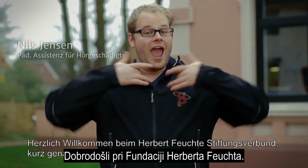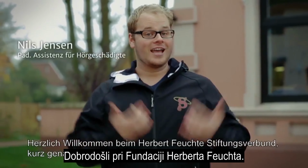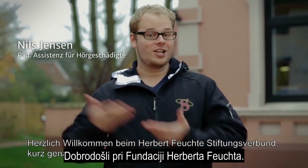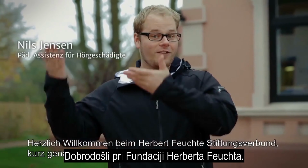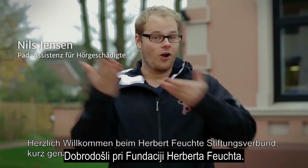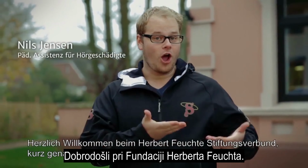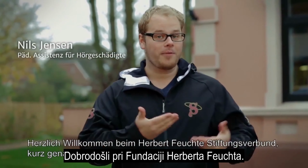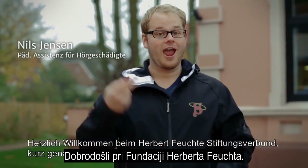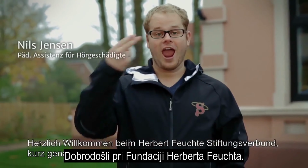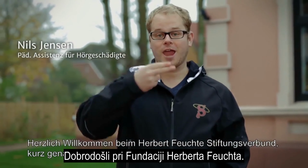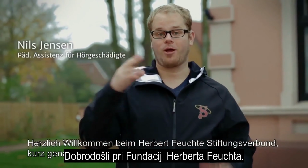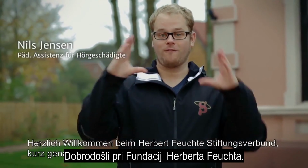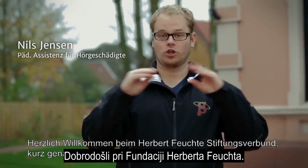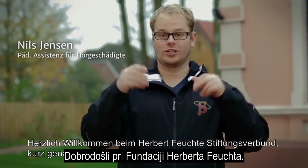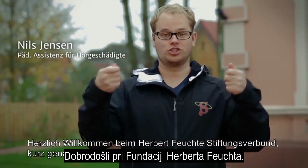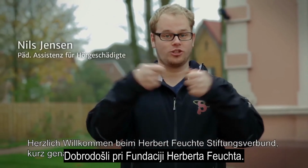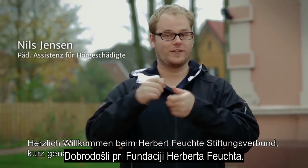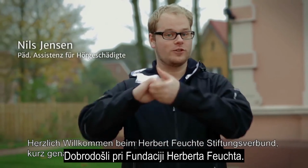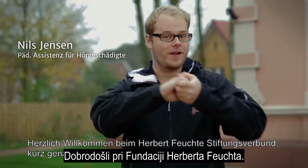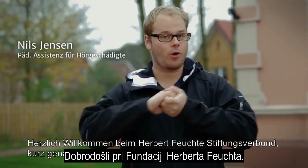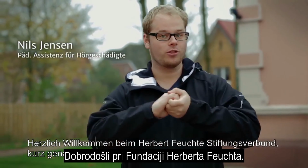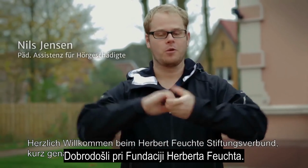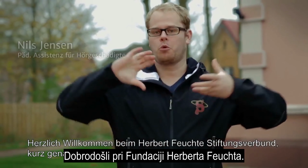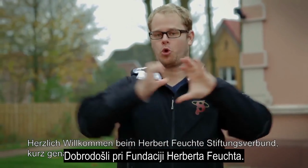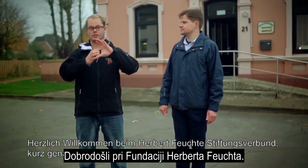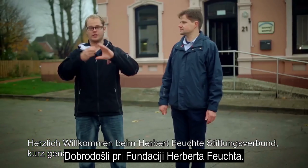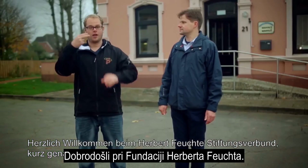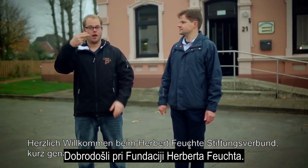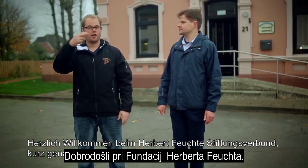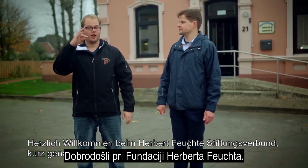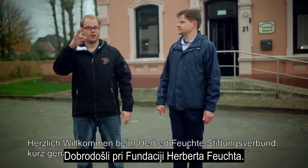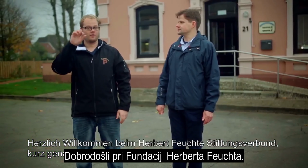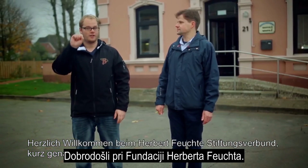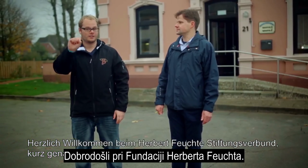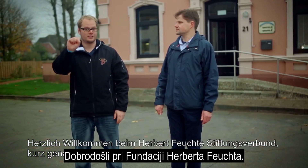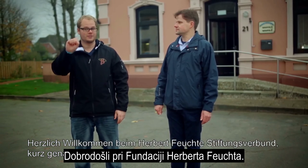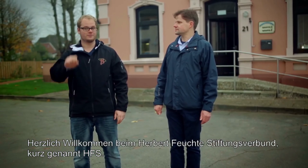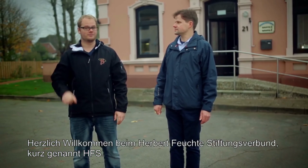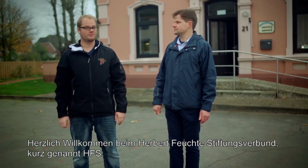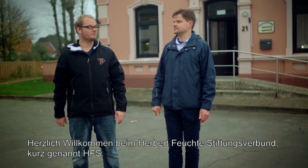Ja.